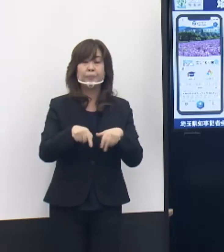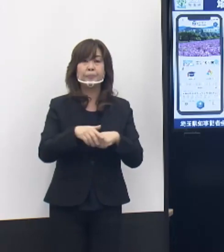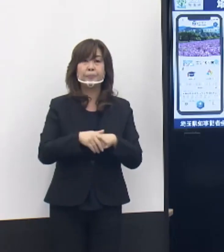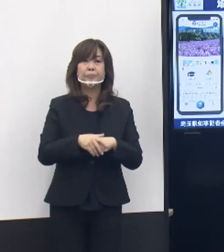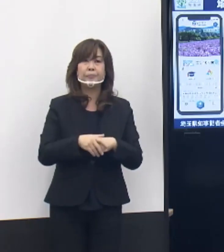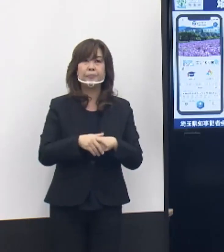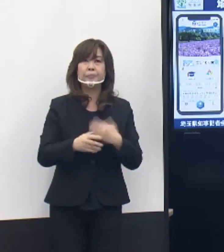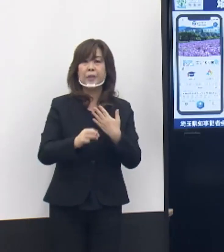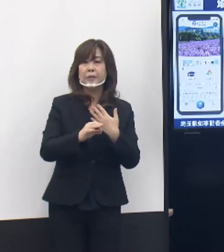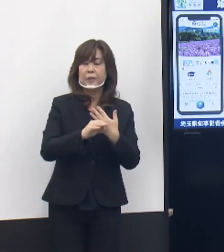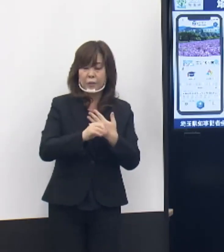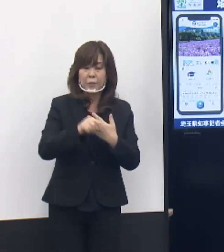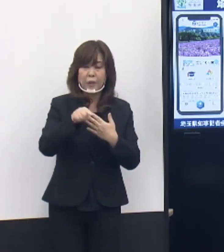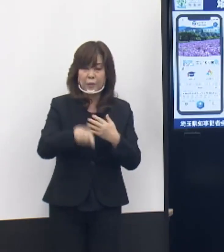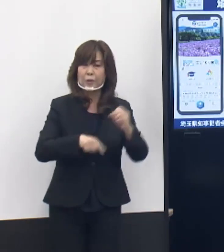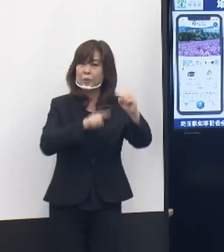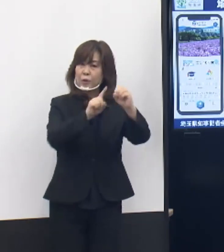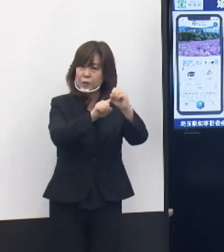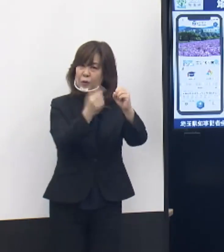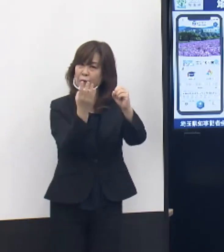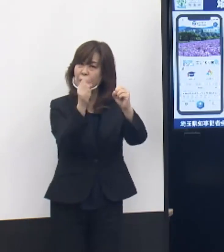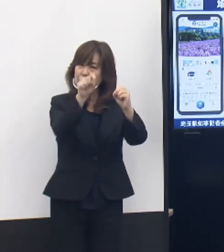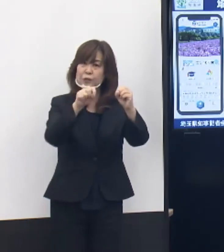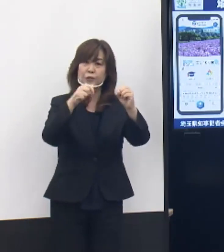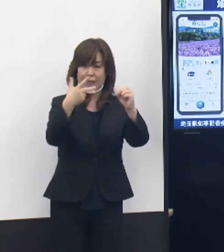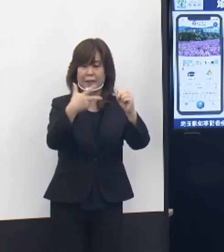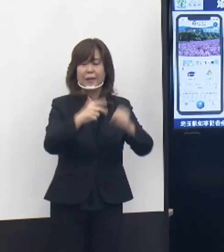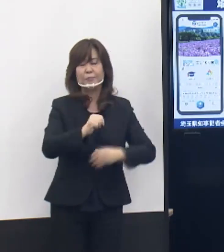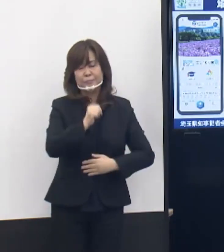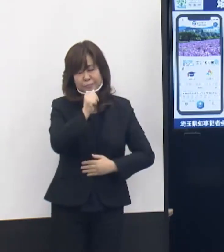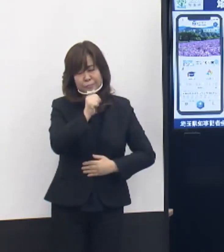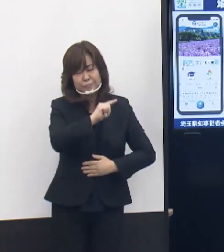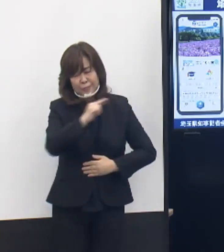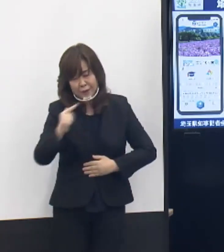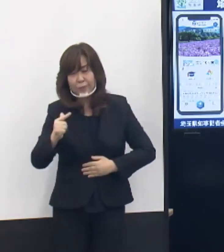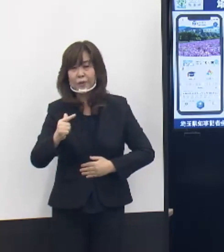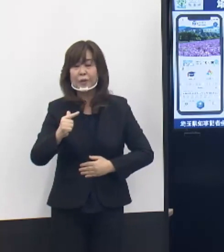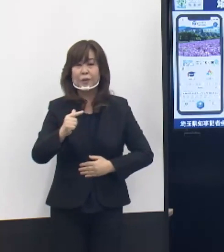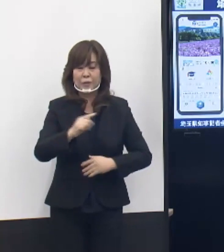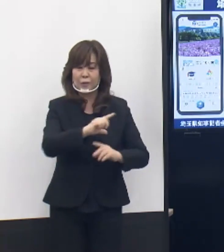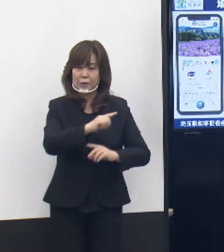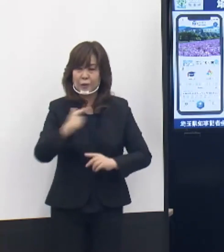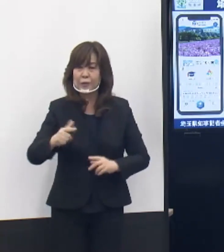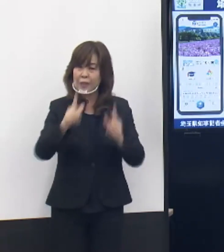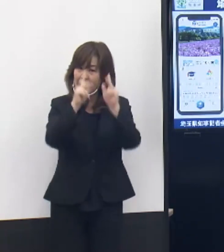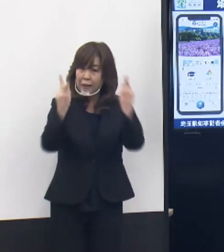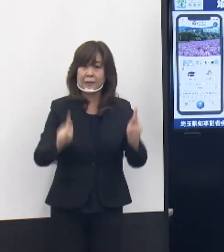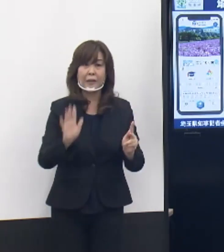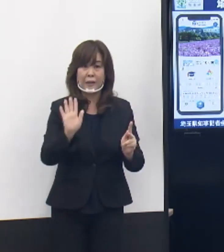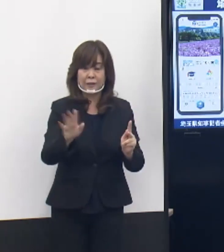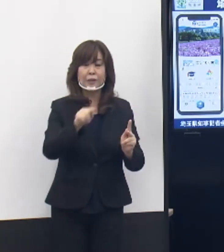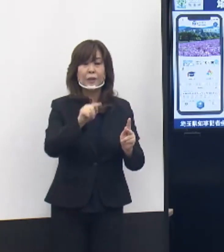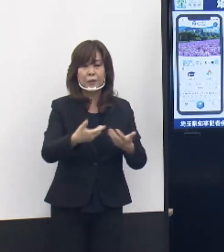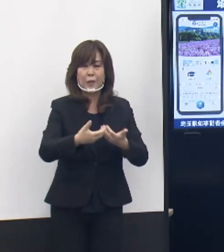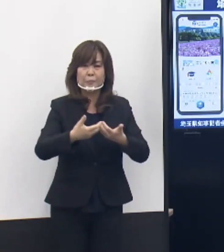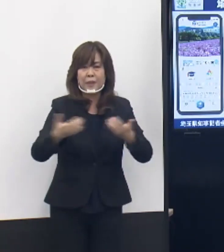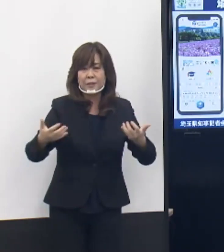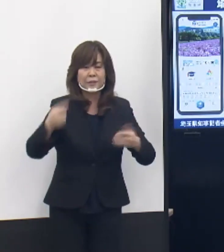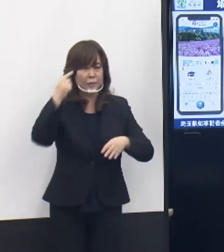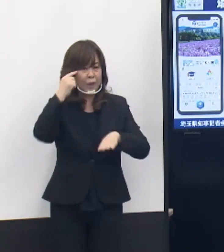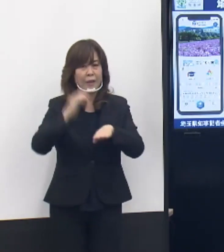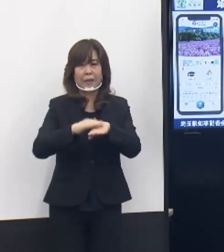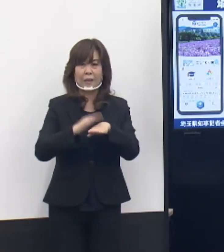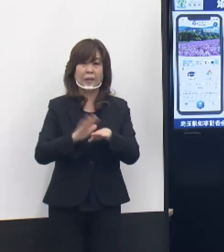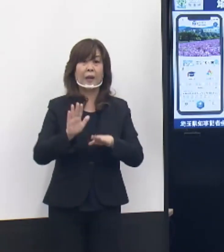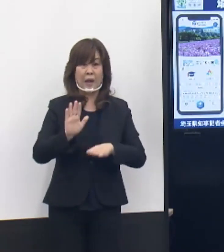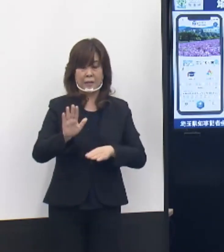えばこの17の目標にもありますけれども、貧困だとかさまざまな課題を解決していくこと、これが分かれていた部分が多かったと思っ